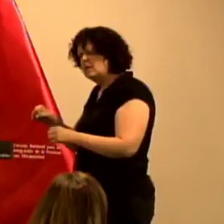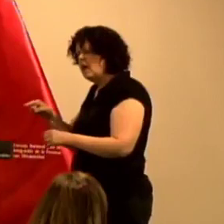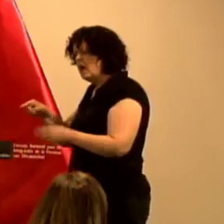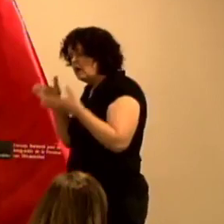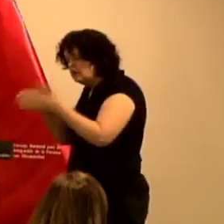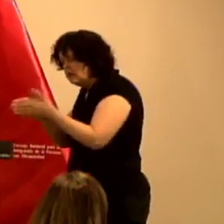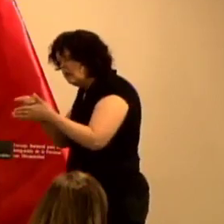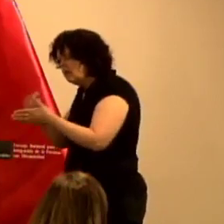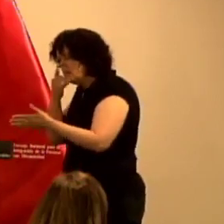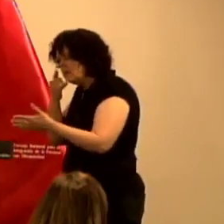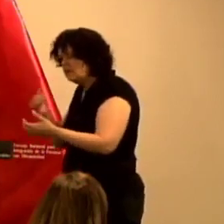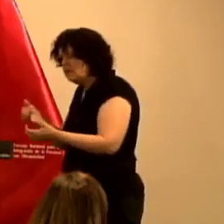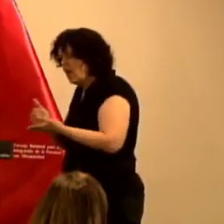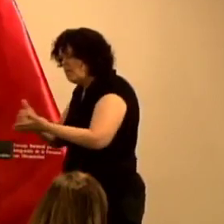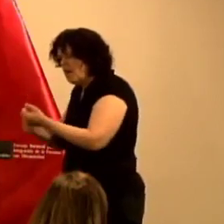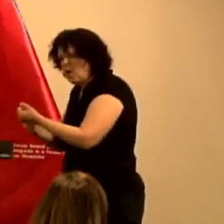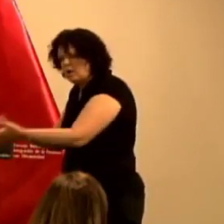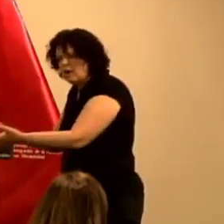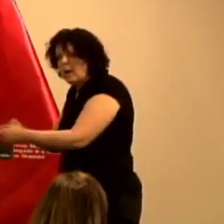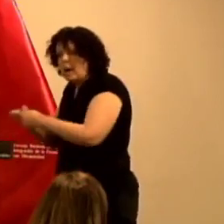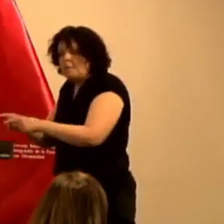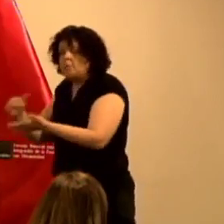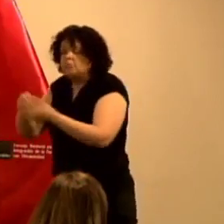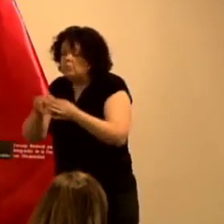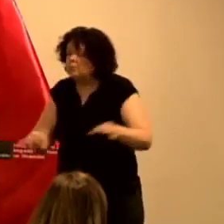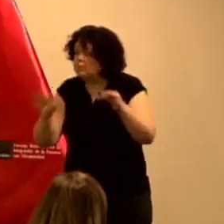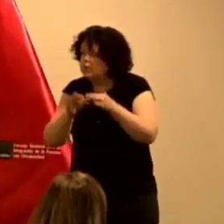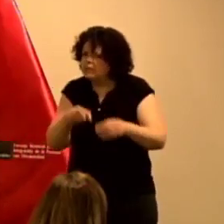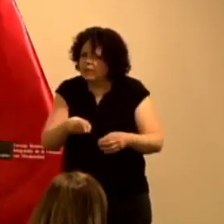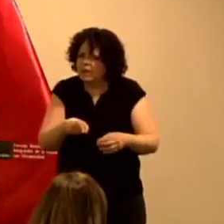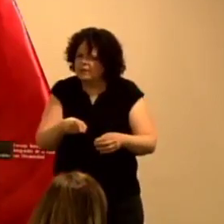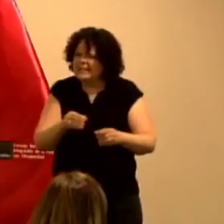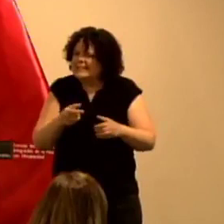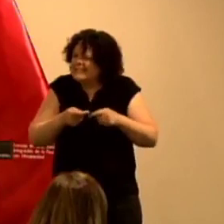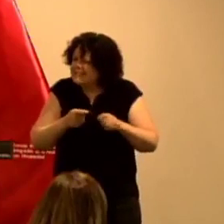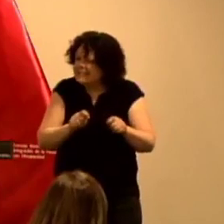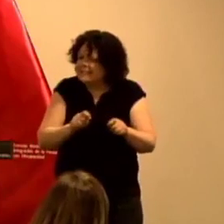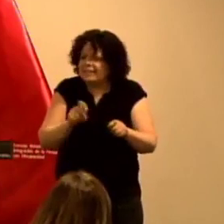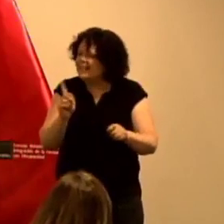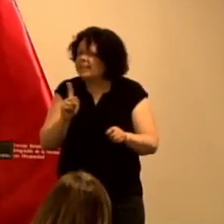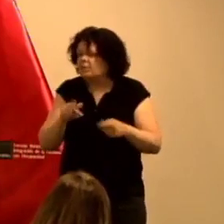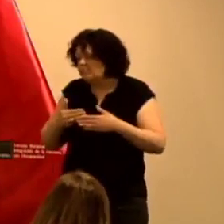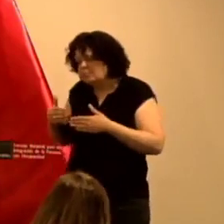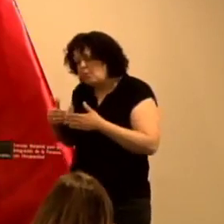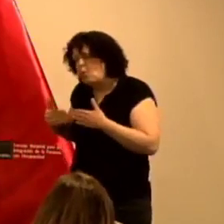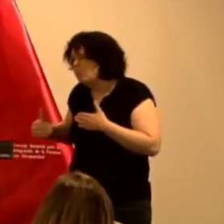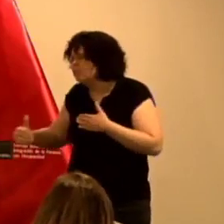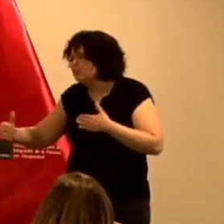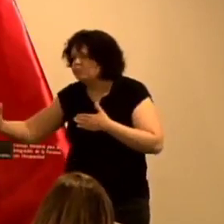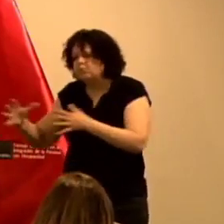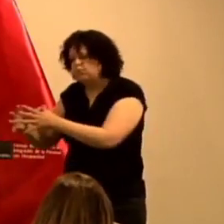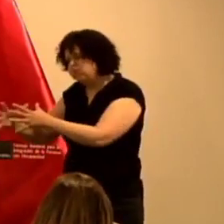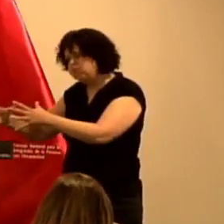más importante es ver las raíces y las causas que evite pues a que personas sin discapacidad pasen a engrosar las filas de